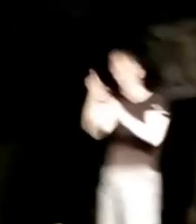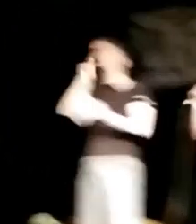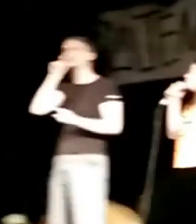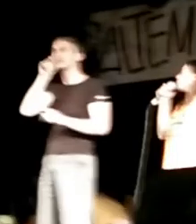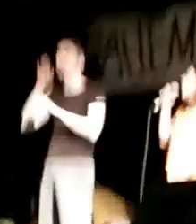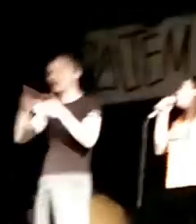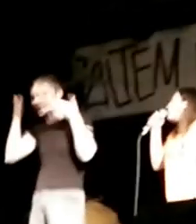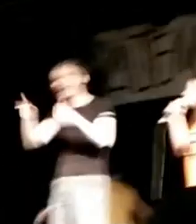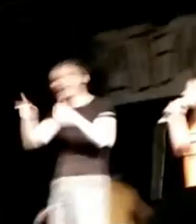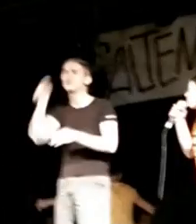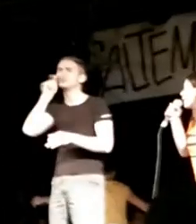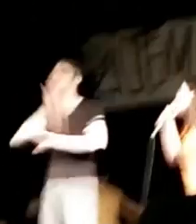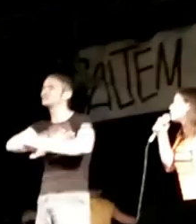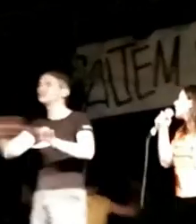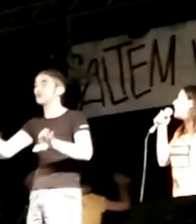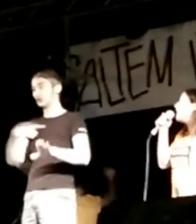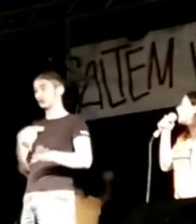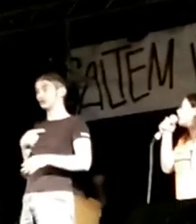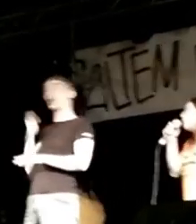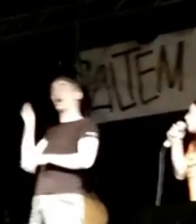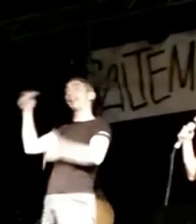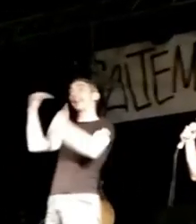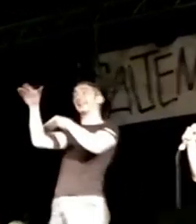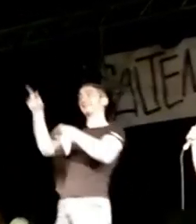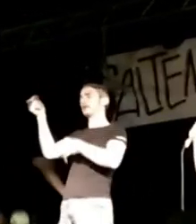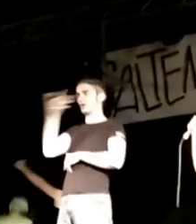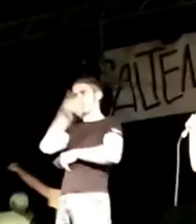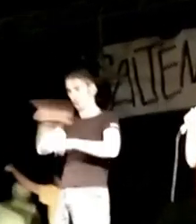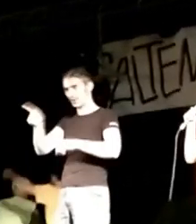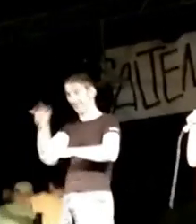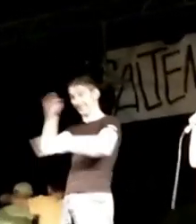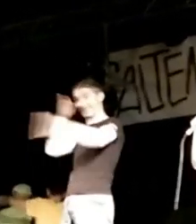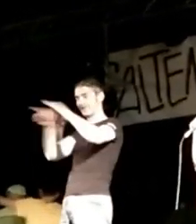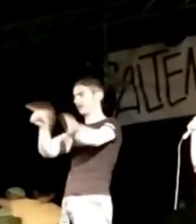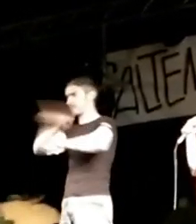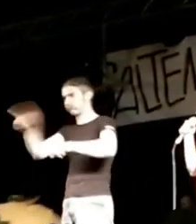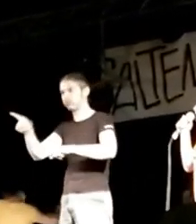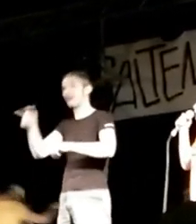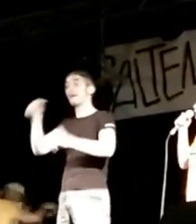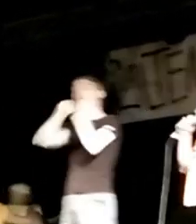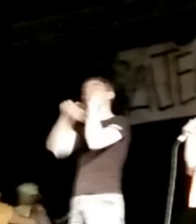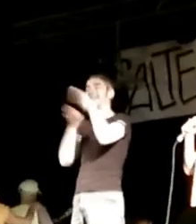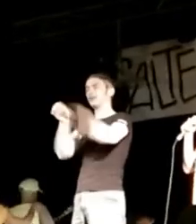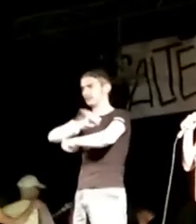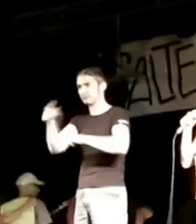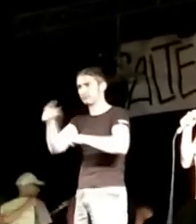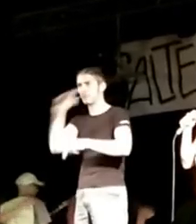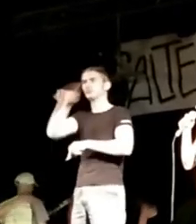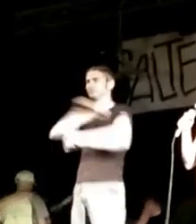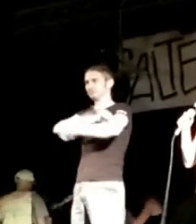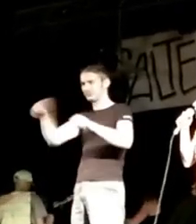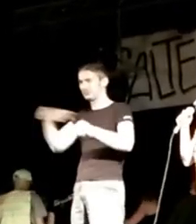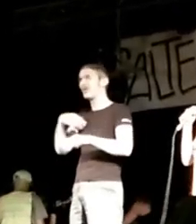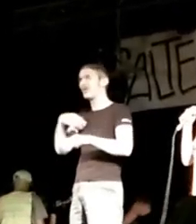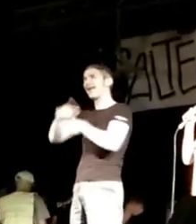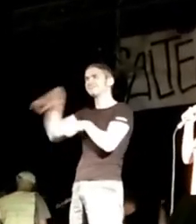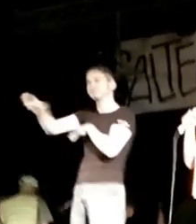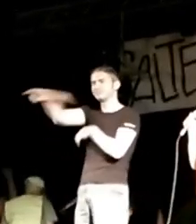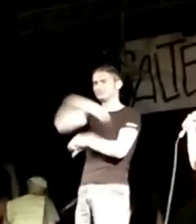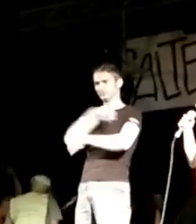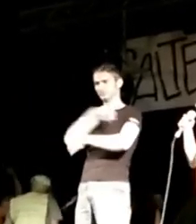solamente para ellos. No podemos pagar los alquileres, no podemos entrar en ninguna parte, visitar los parques, ir a los museos, caminar por las